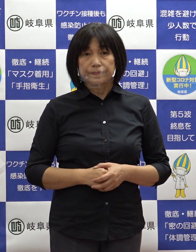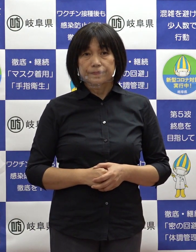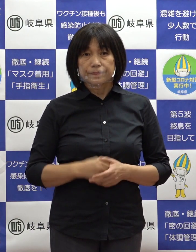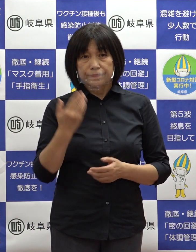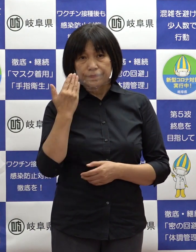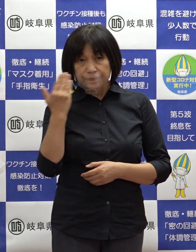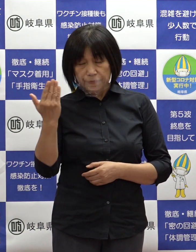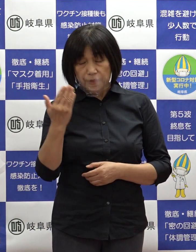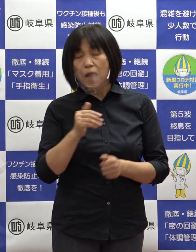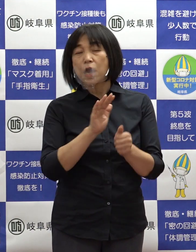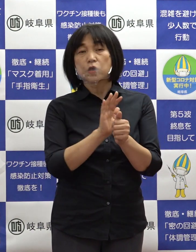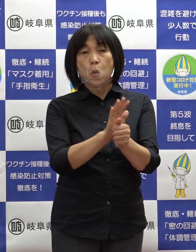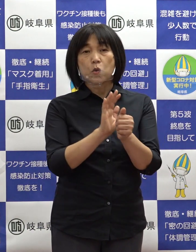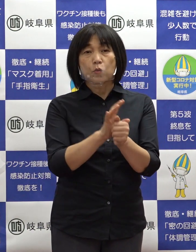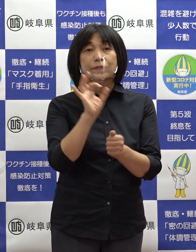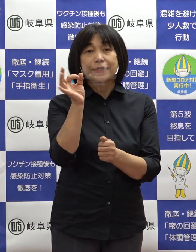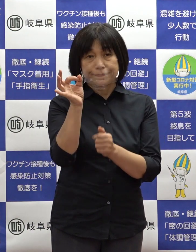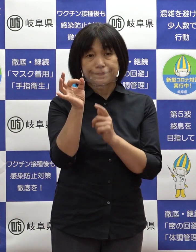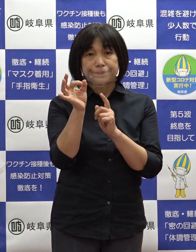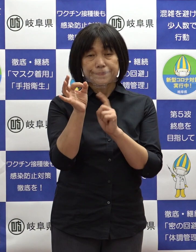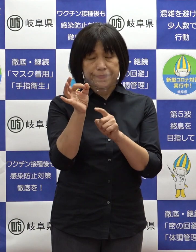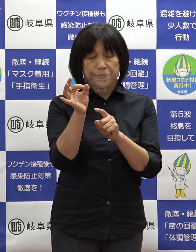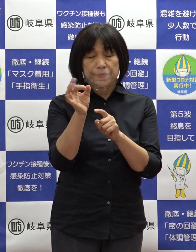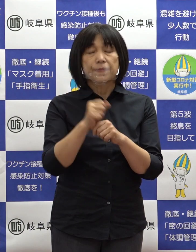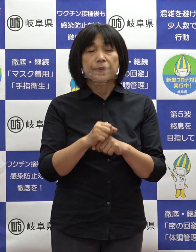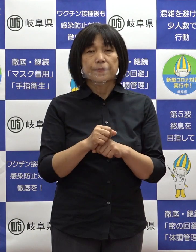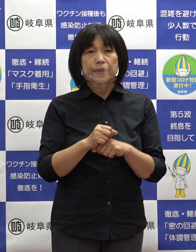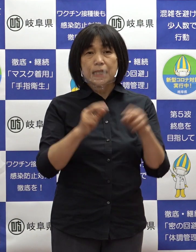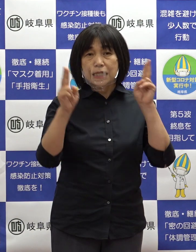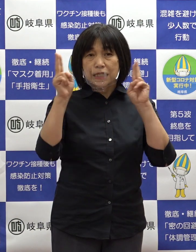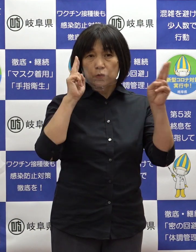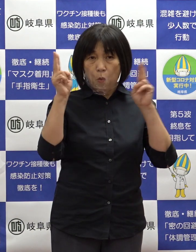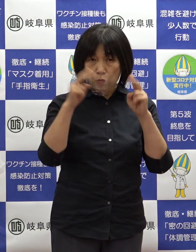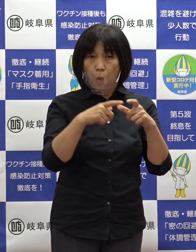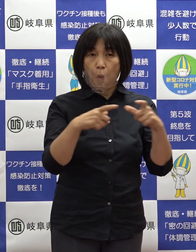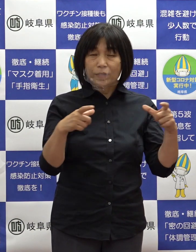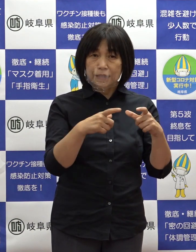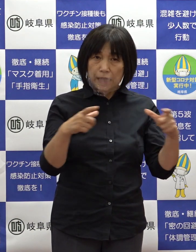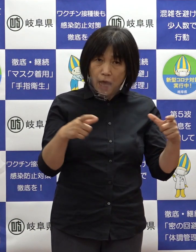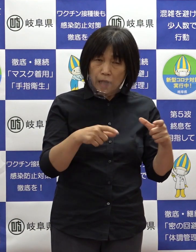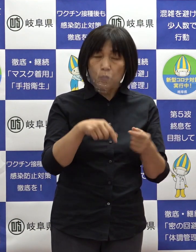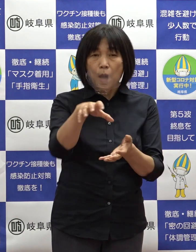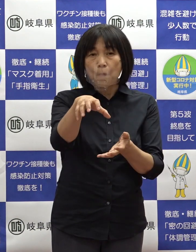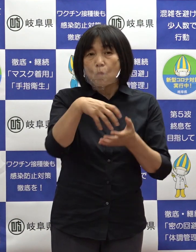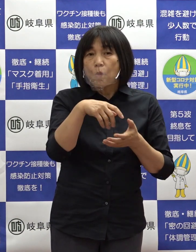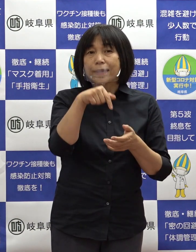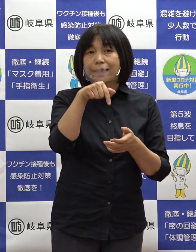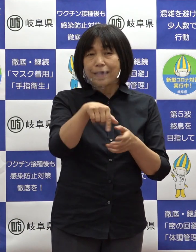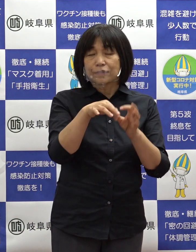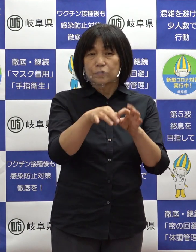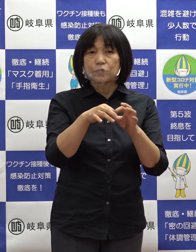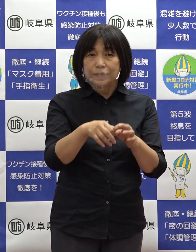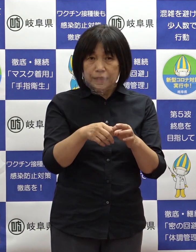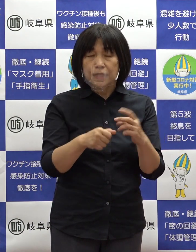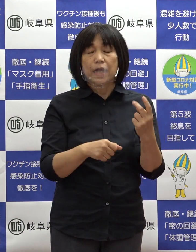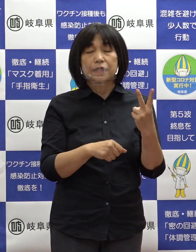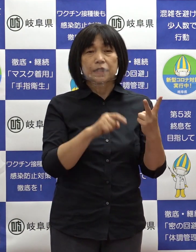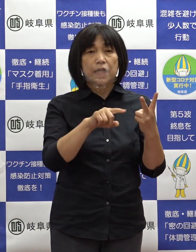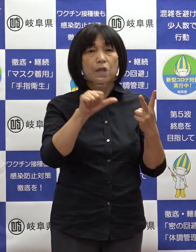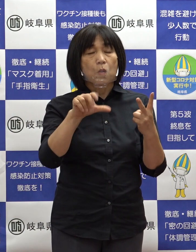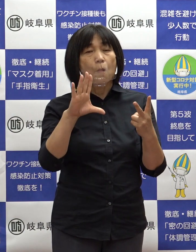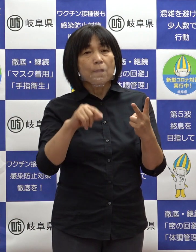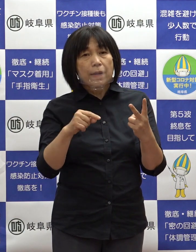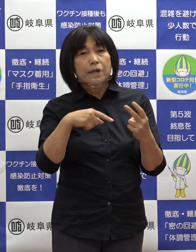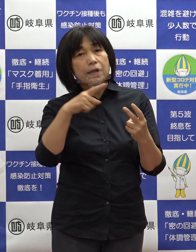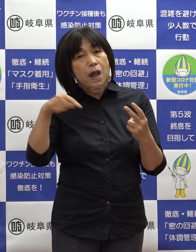協力金なんですが、はい、企業規模とか売上によって、はい、2.5 万円から20万円、はい、支